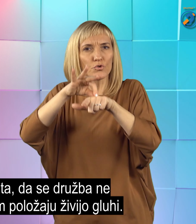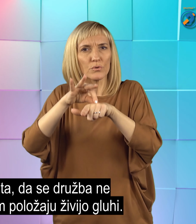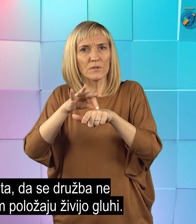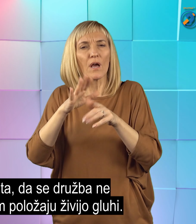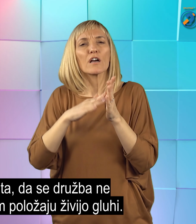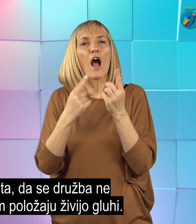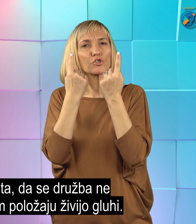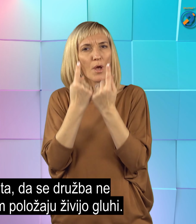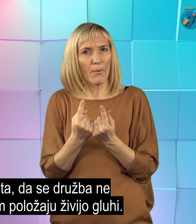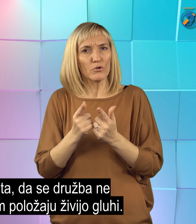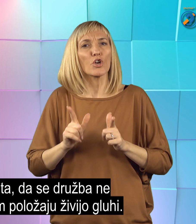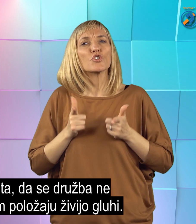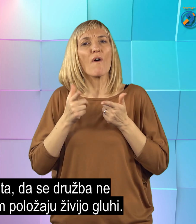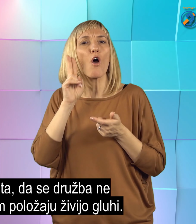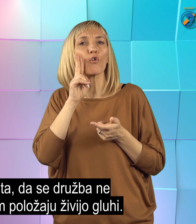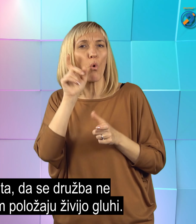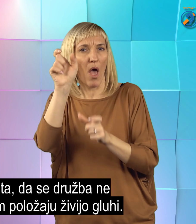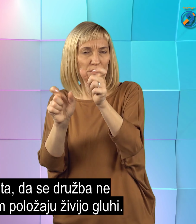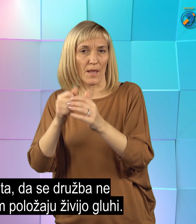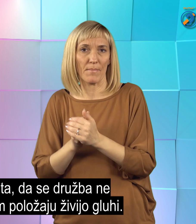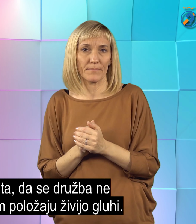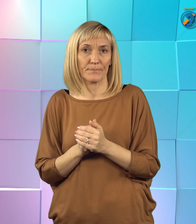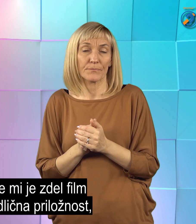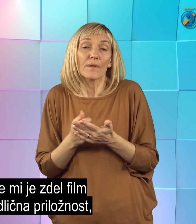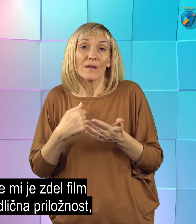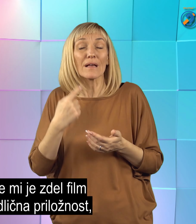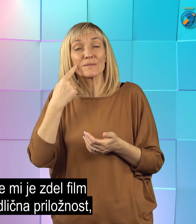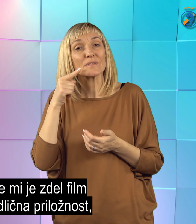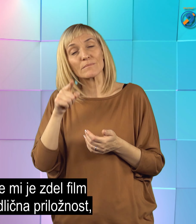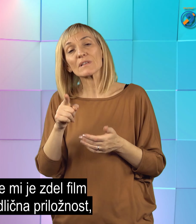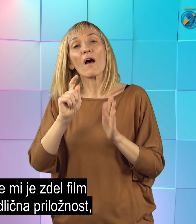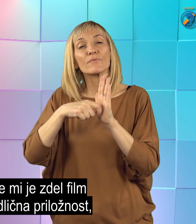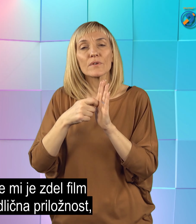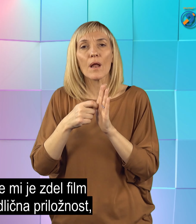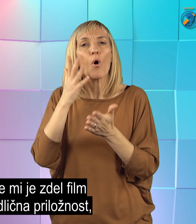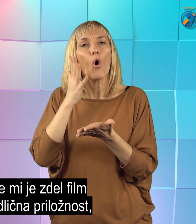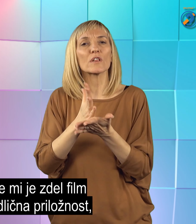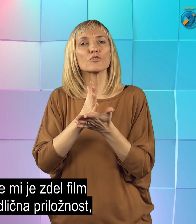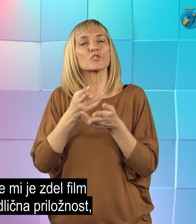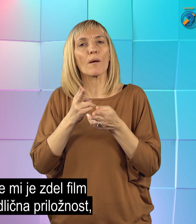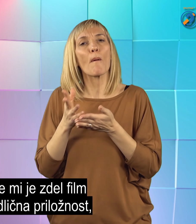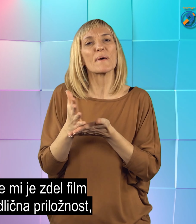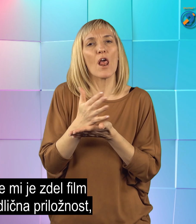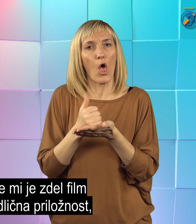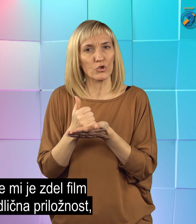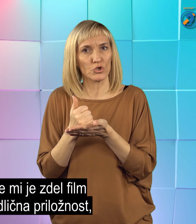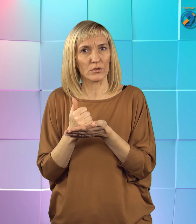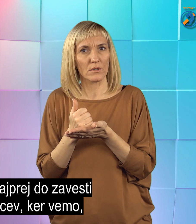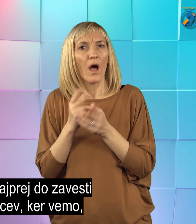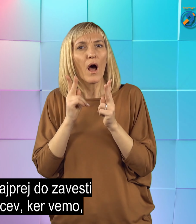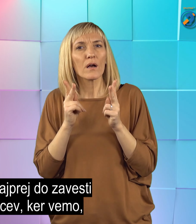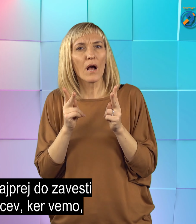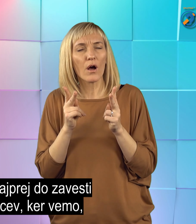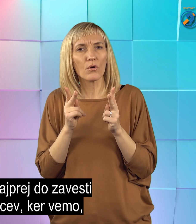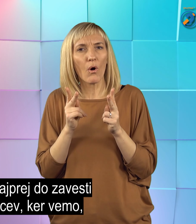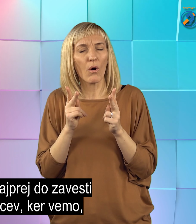kakšnem položaju živijo gluhi. Tako da se mi je zdel film ena taka odlična priložnost, kako priti najprej